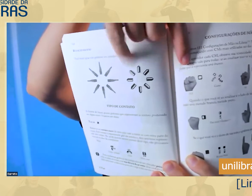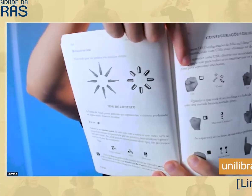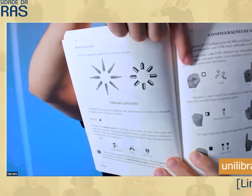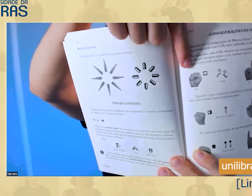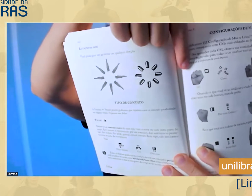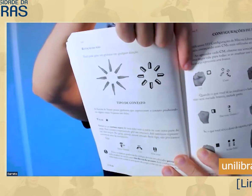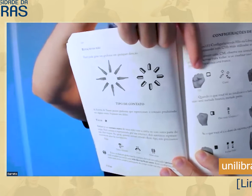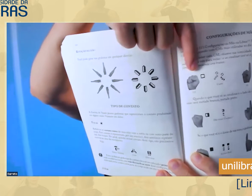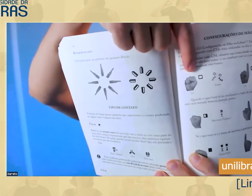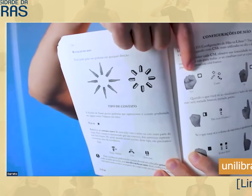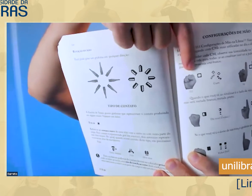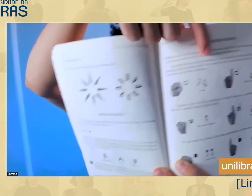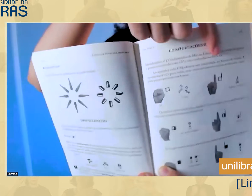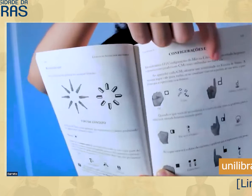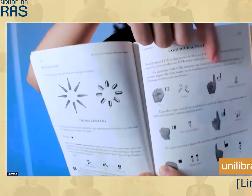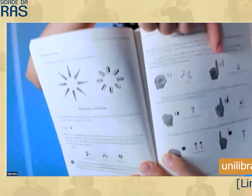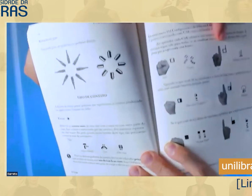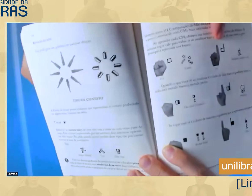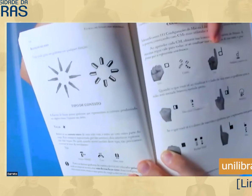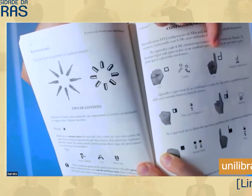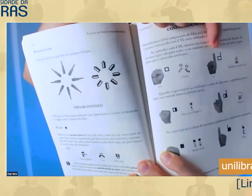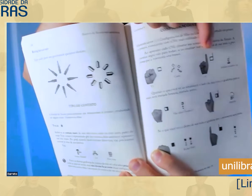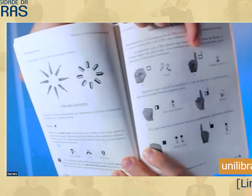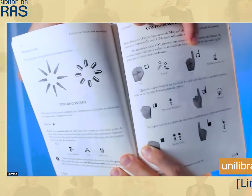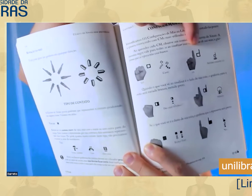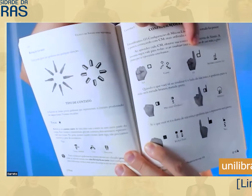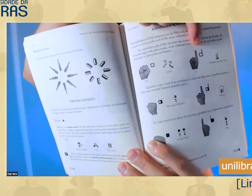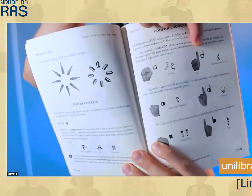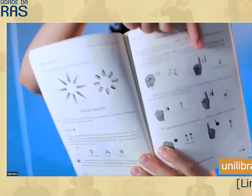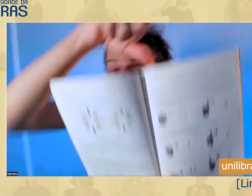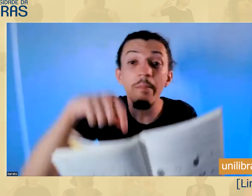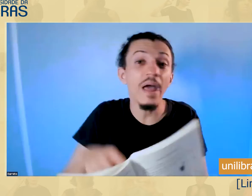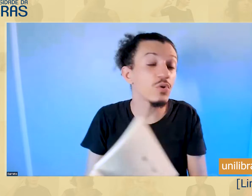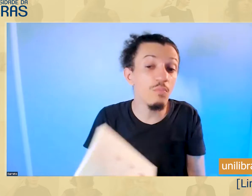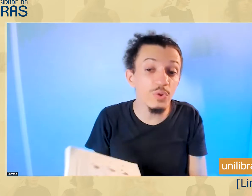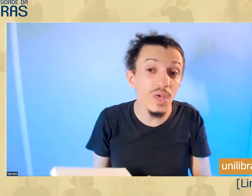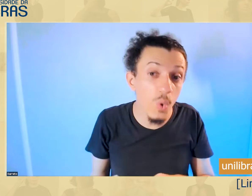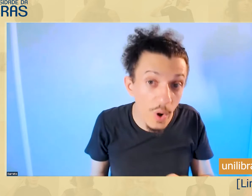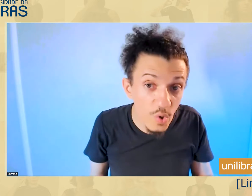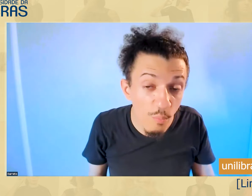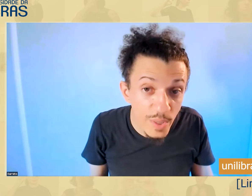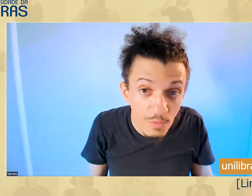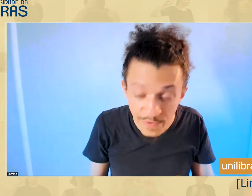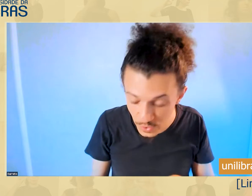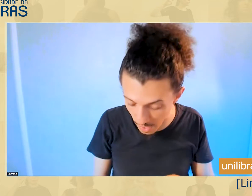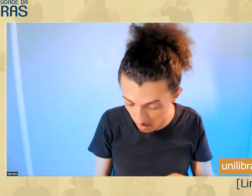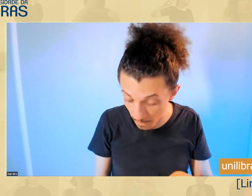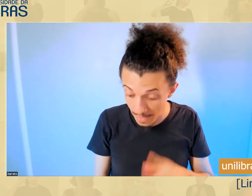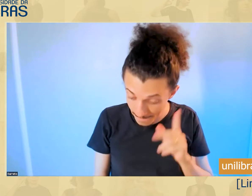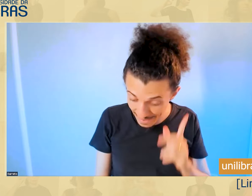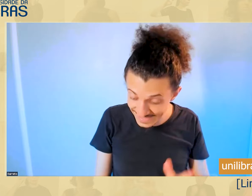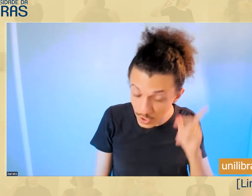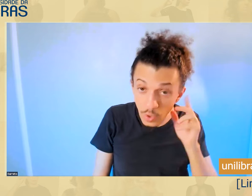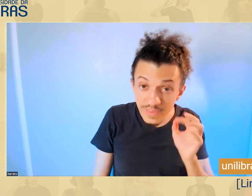aqui, ó. Aqui e aqui. Percebe? Então, é tudo muito icônico, muito